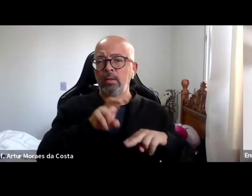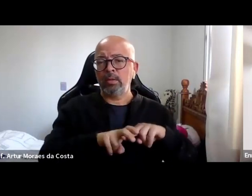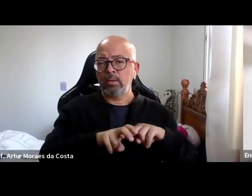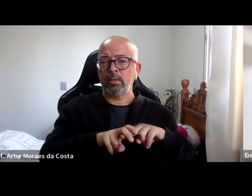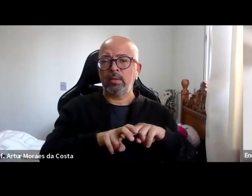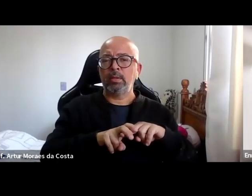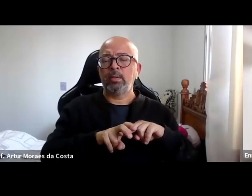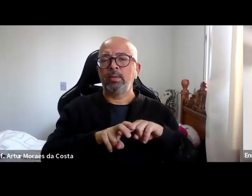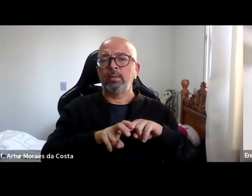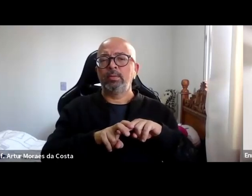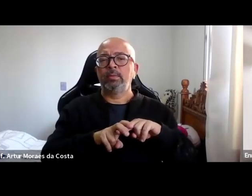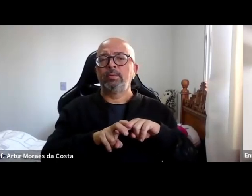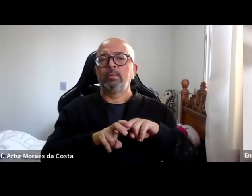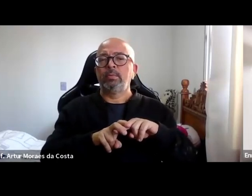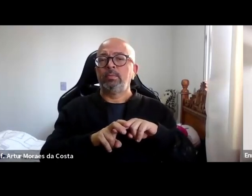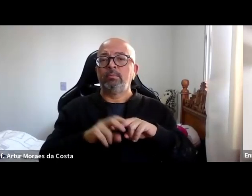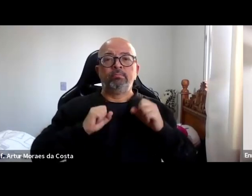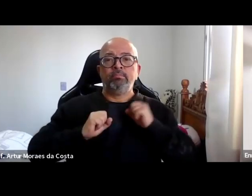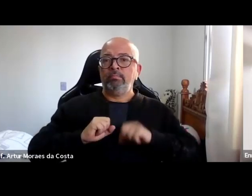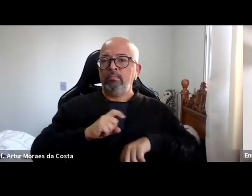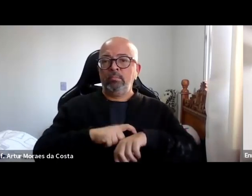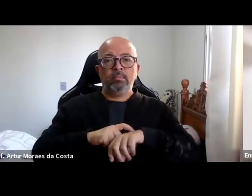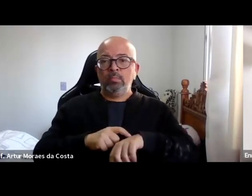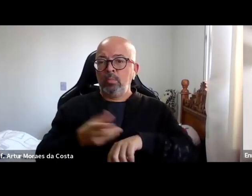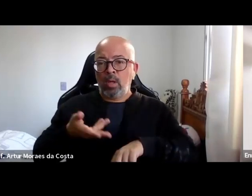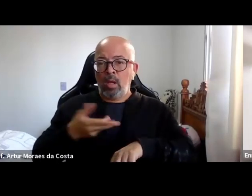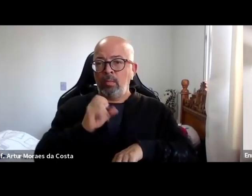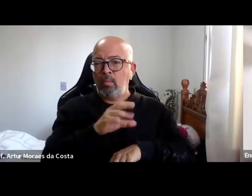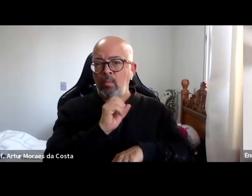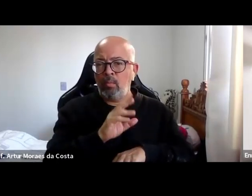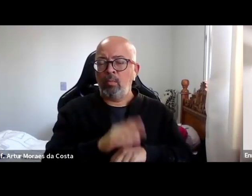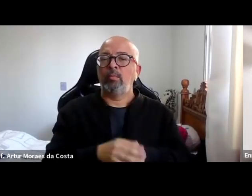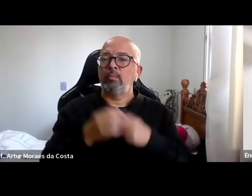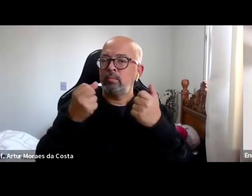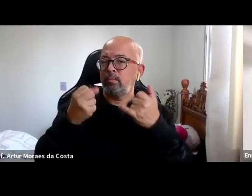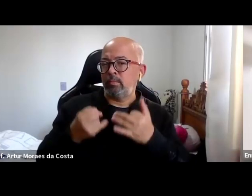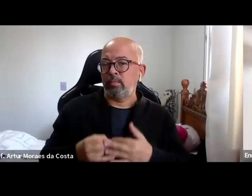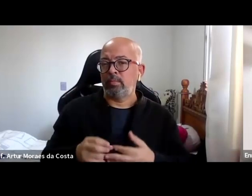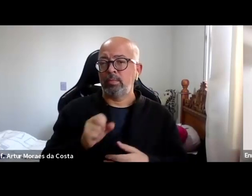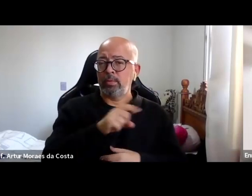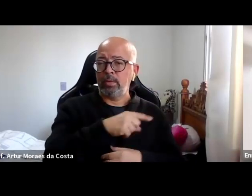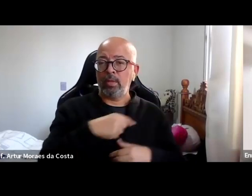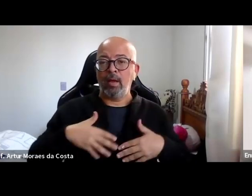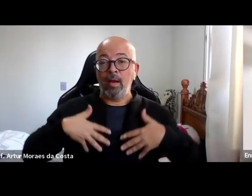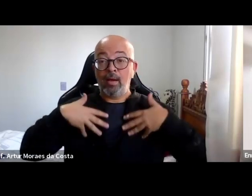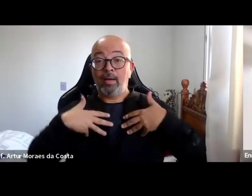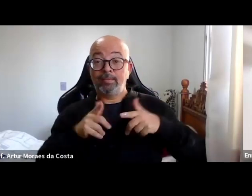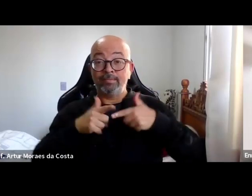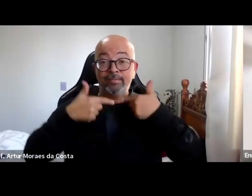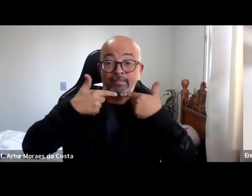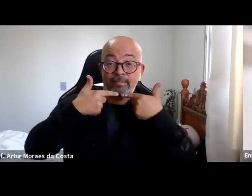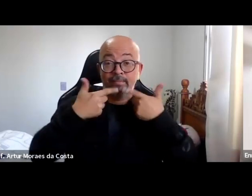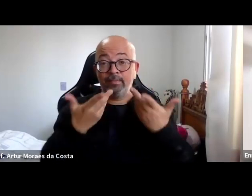por salir sí el estado de ánimo las las las reacciones todo lo lo lo lo lo